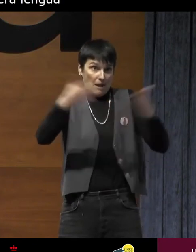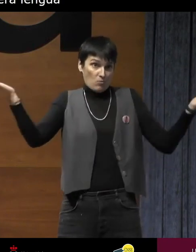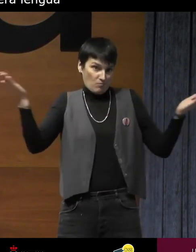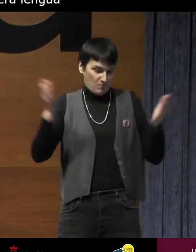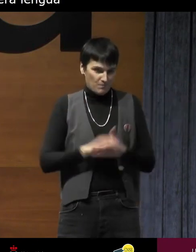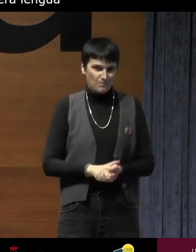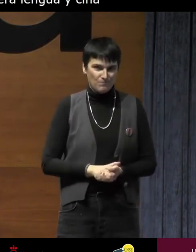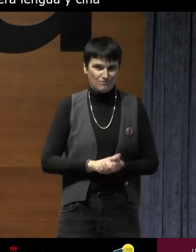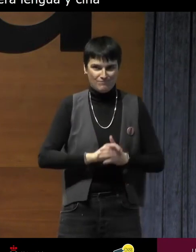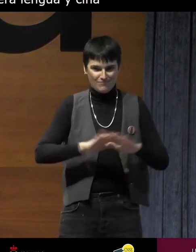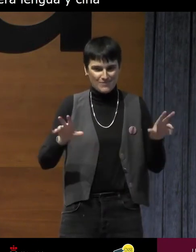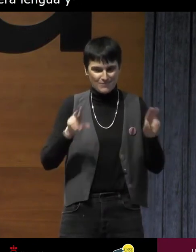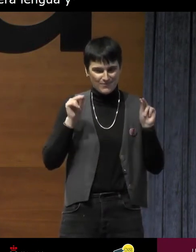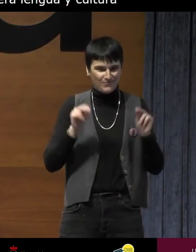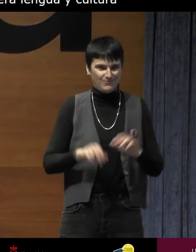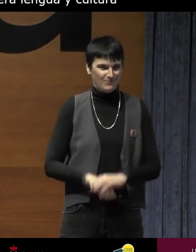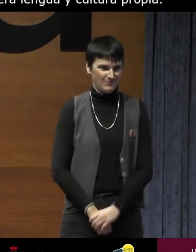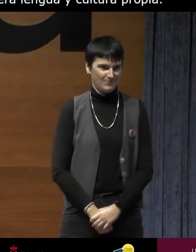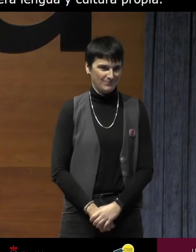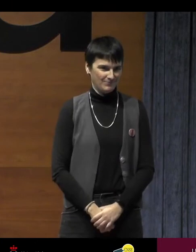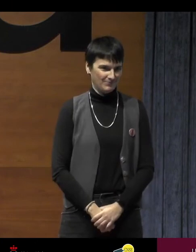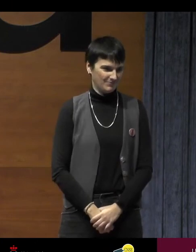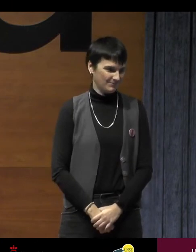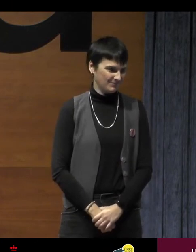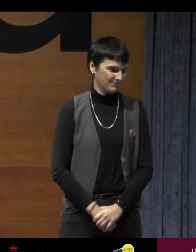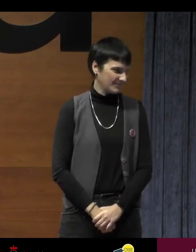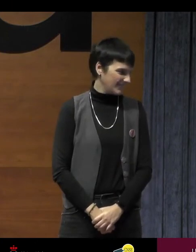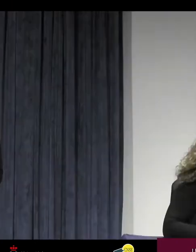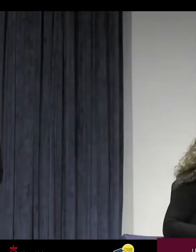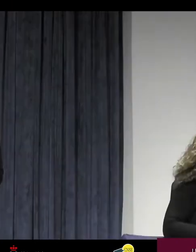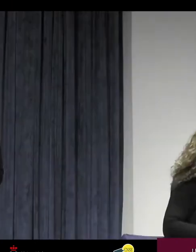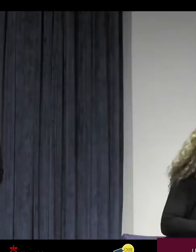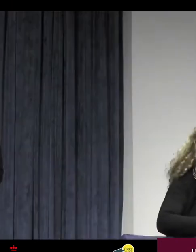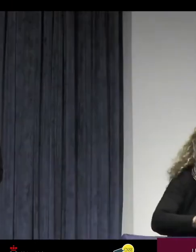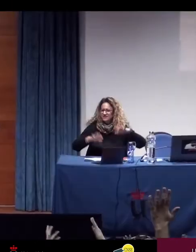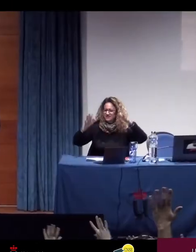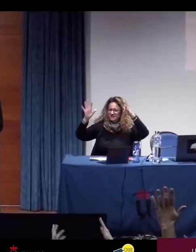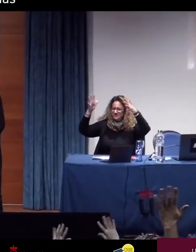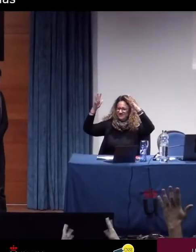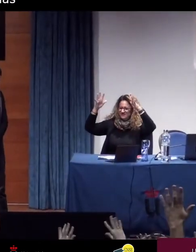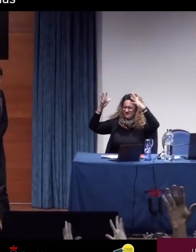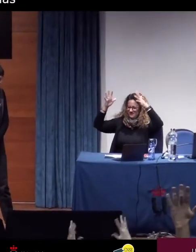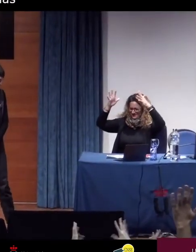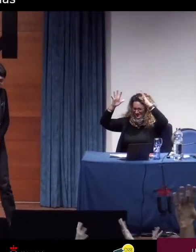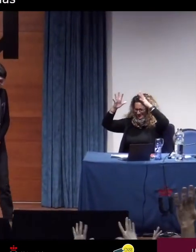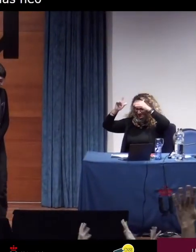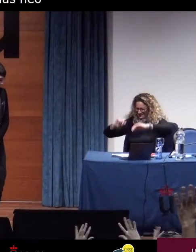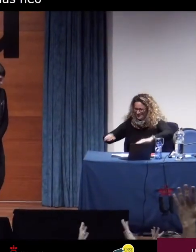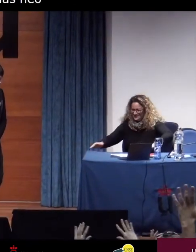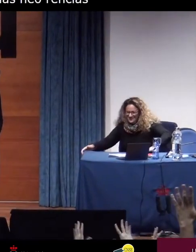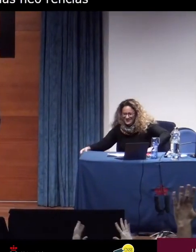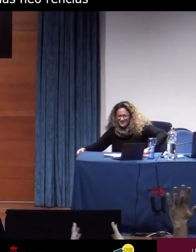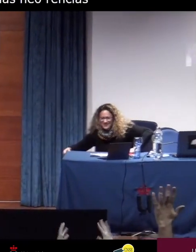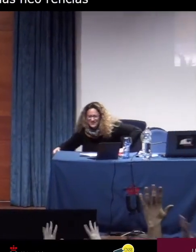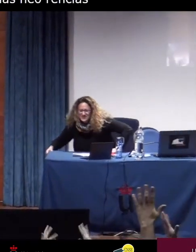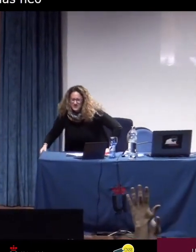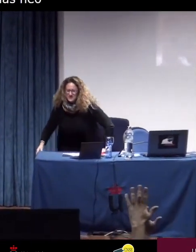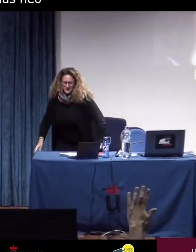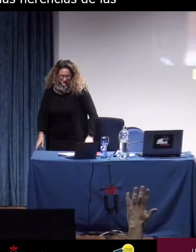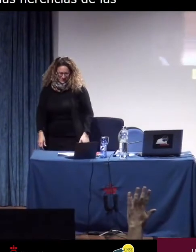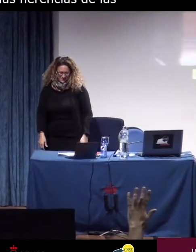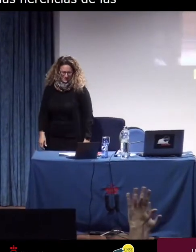fomentar las herencias de las lenguas signadas. Y nada más, muchísimas gracias por